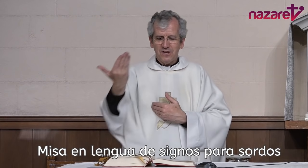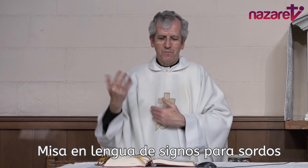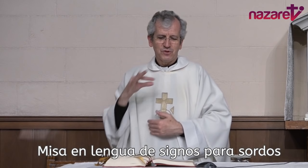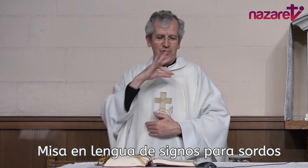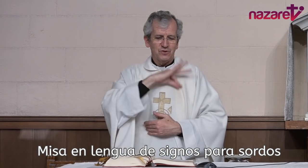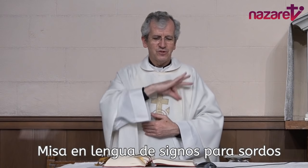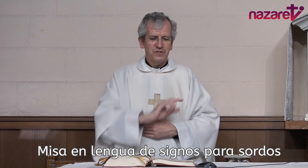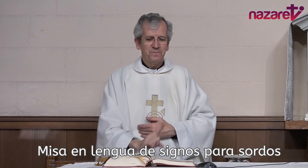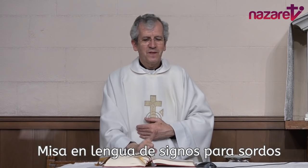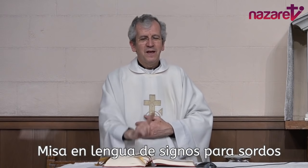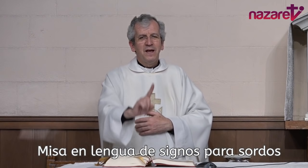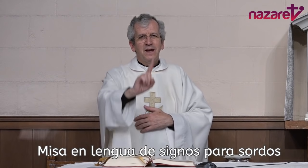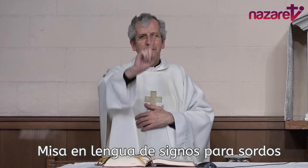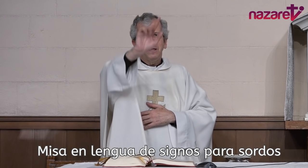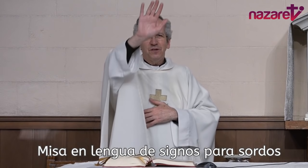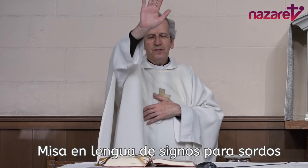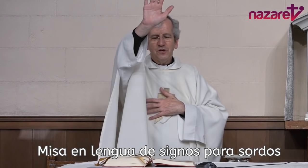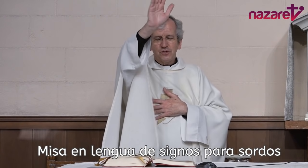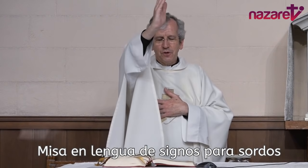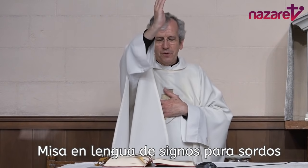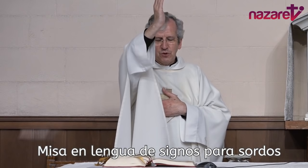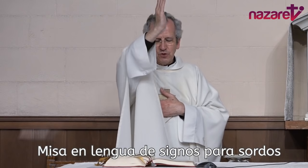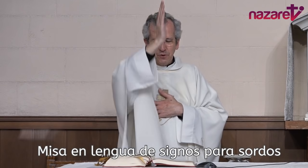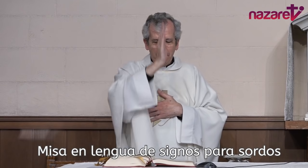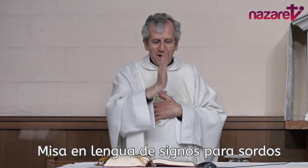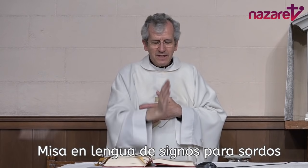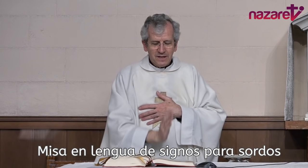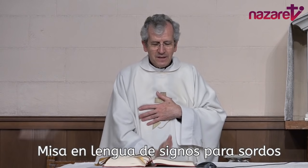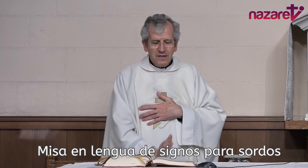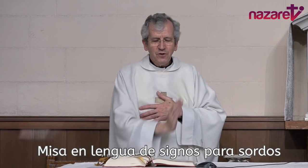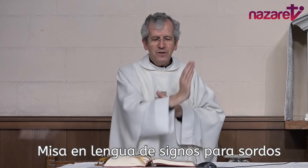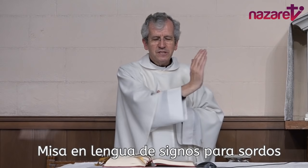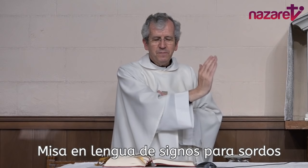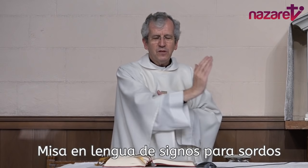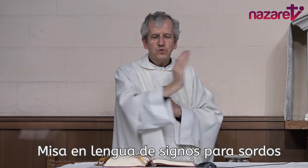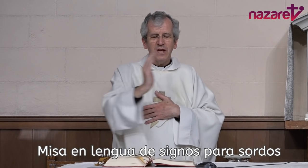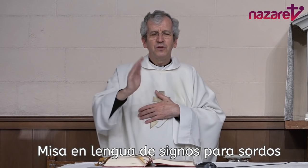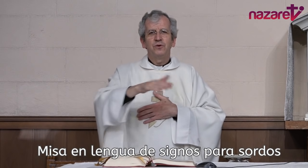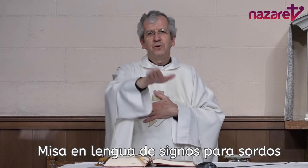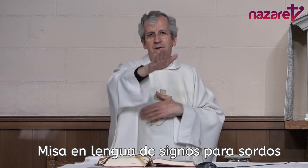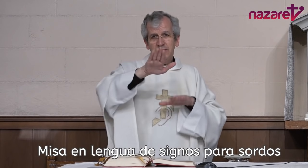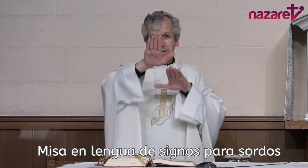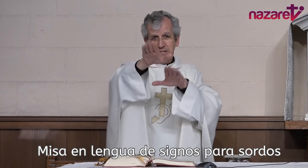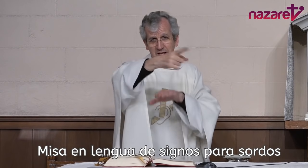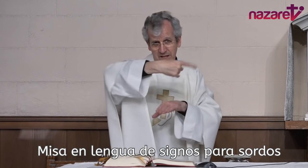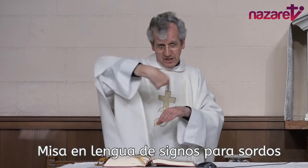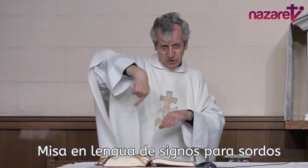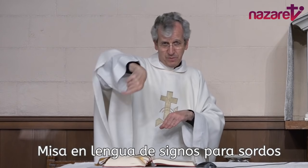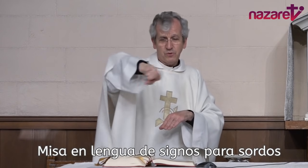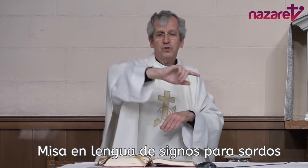con vosotros. La bendición de Dios Todopoderoso, Padre, Hijo y Espíritu Santo, descienda sobre